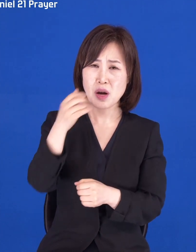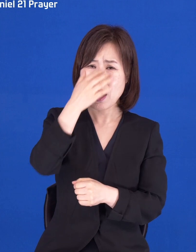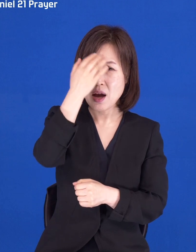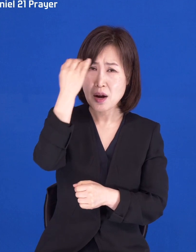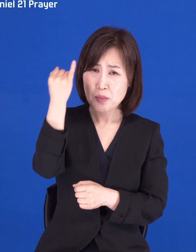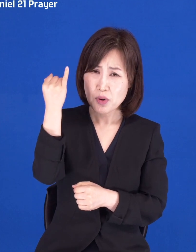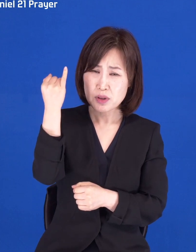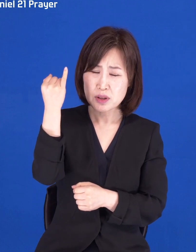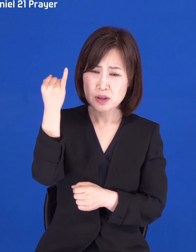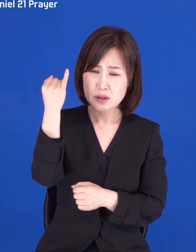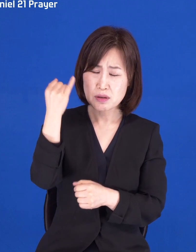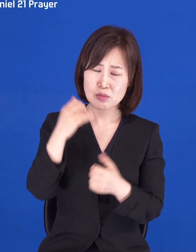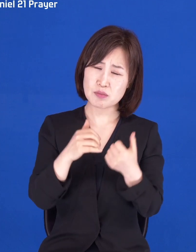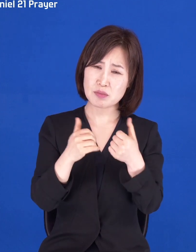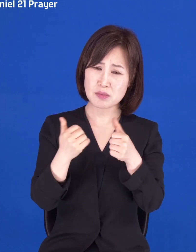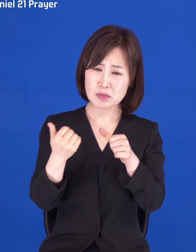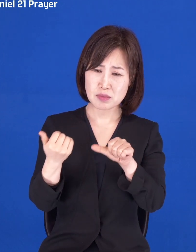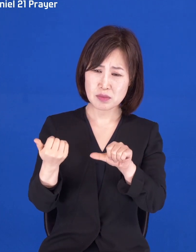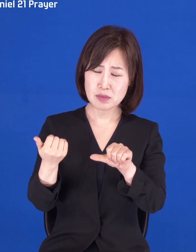할머니마저 돌아가시고